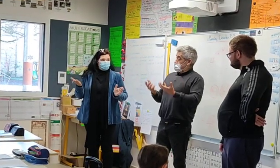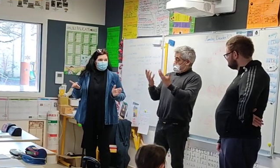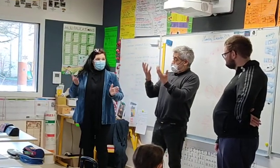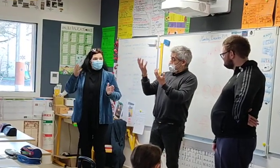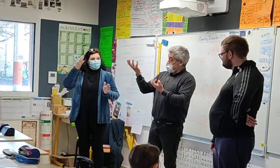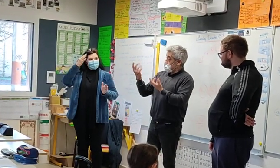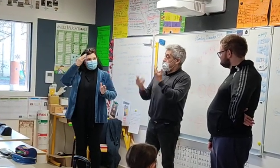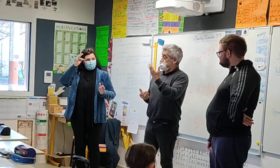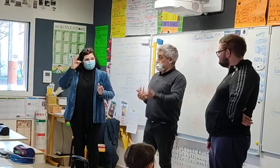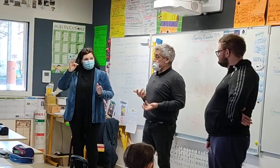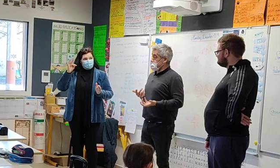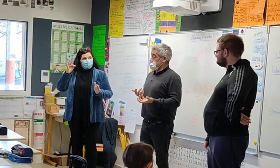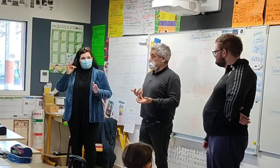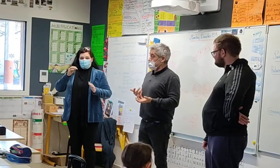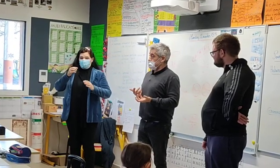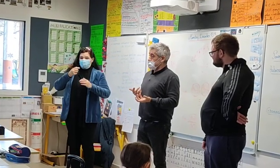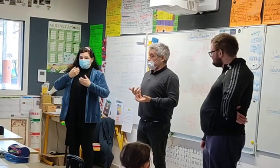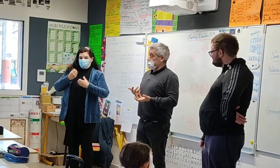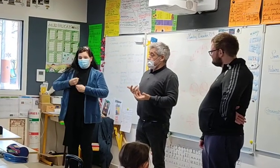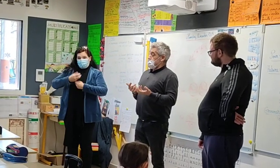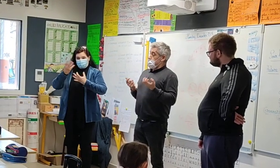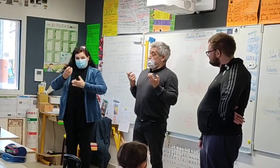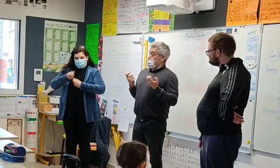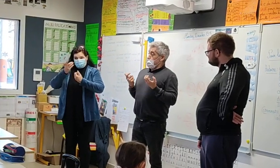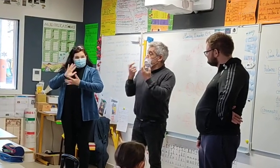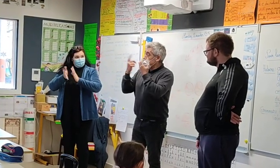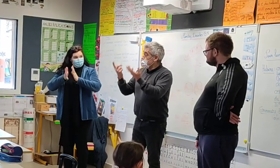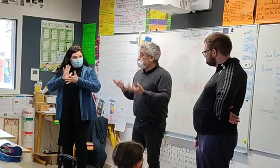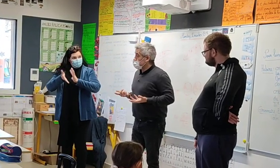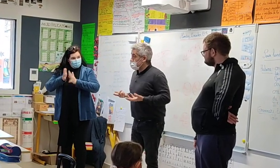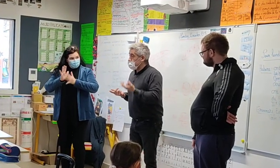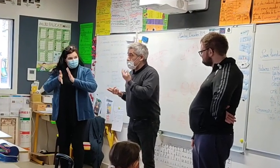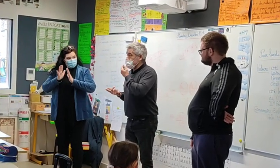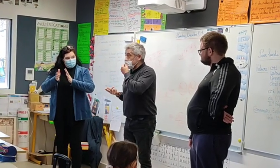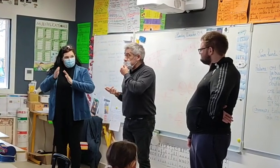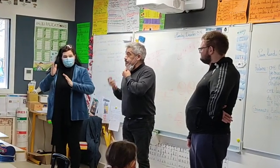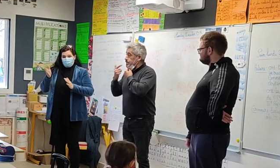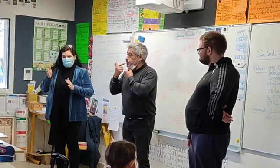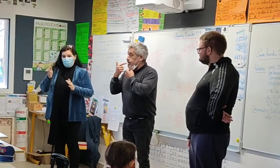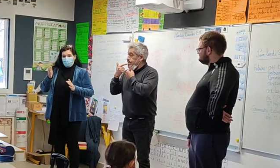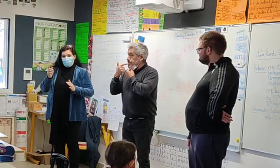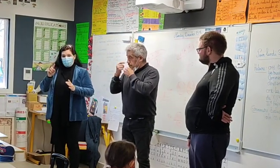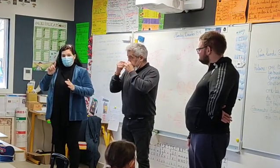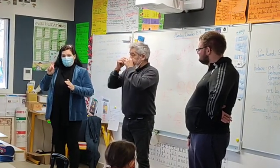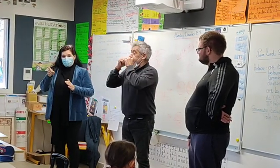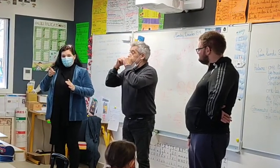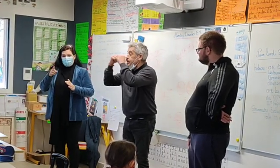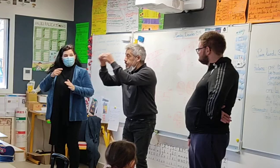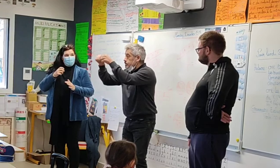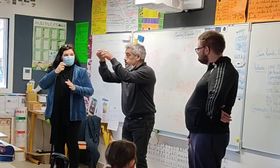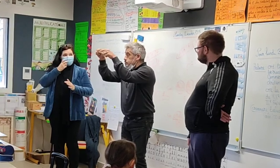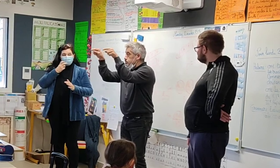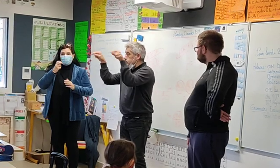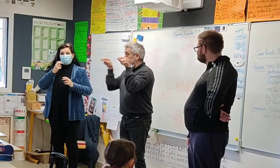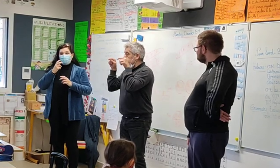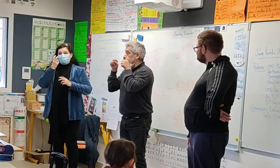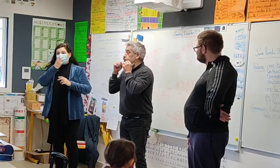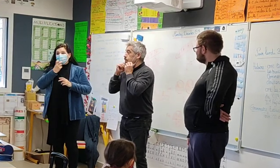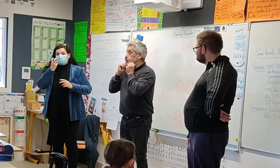parlé, heureusement, avec les mains, on lui demande des fois, pour s'adapter, de parler et de lire